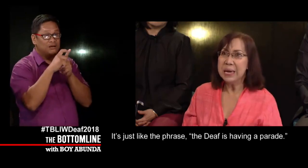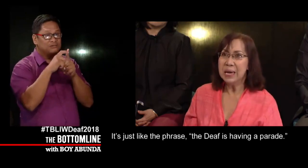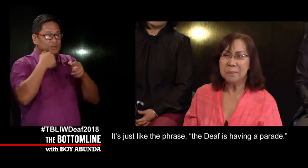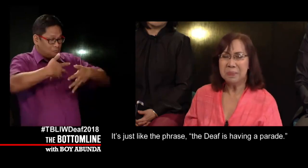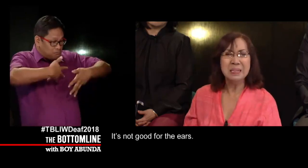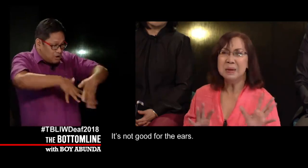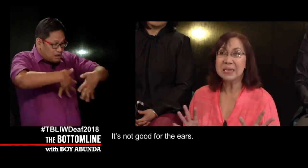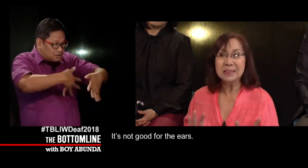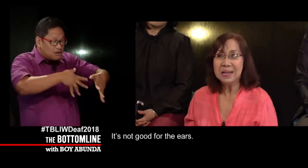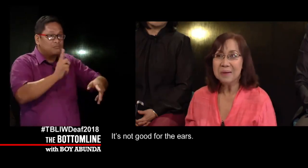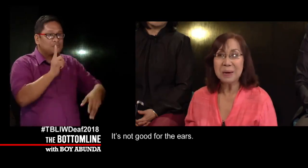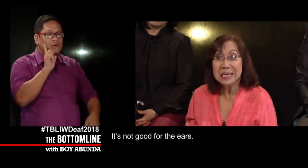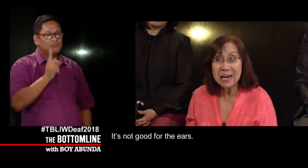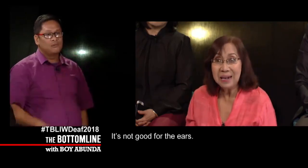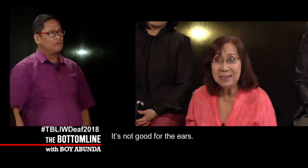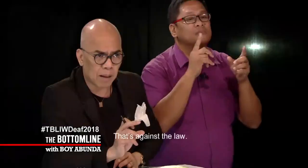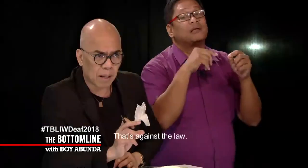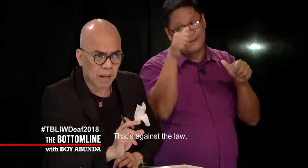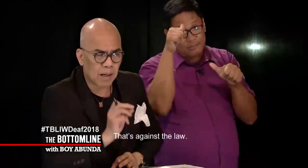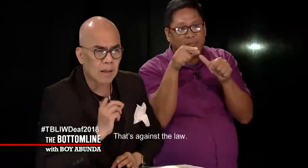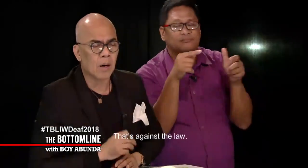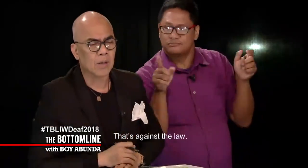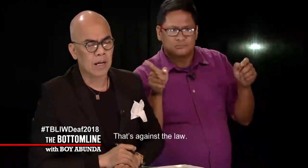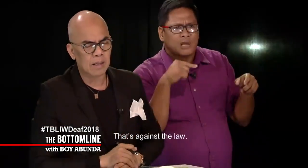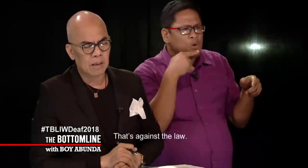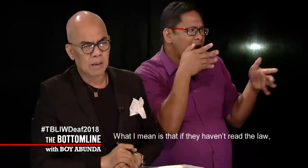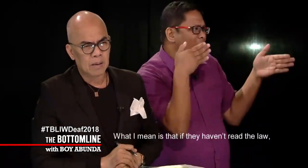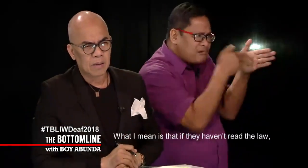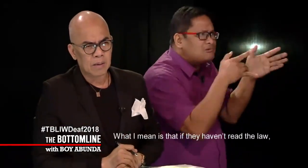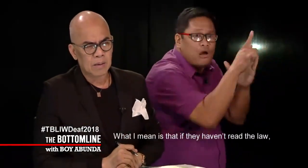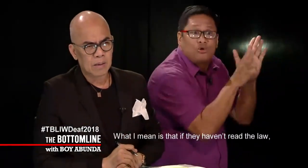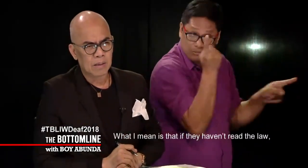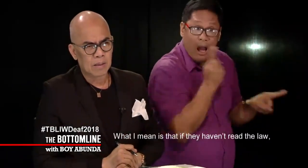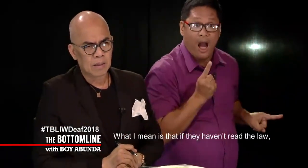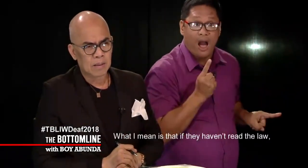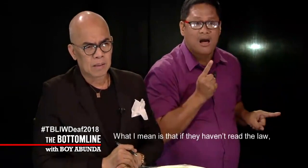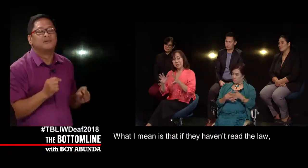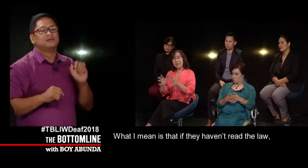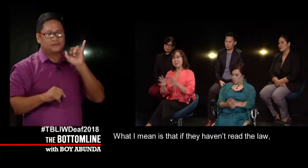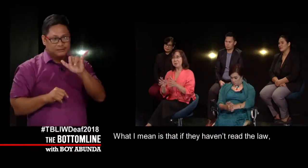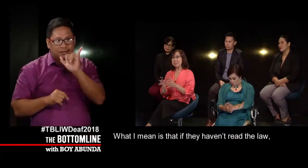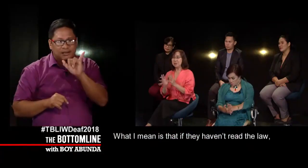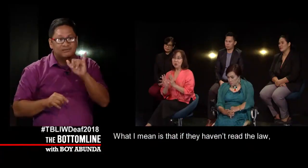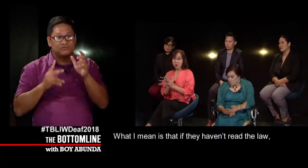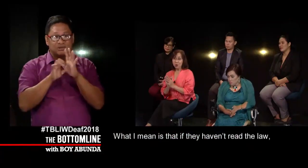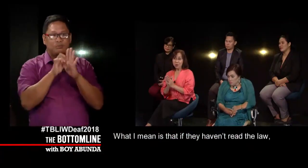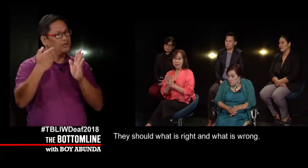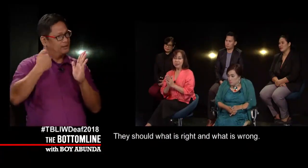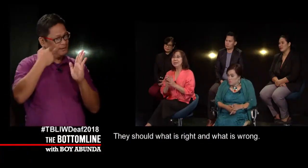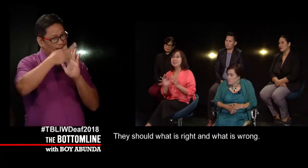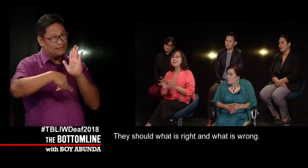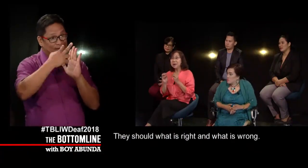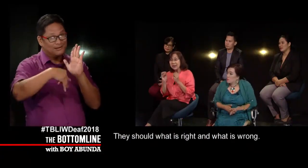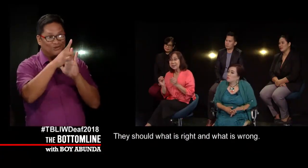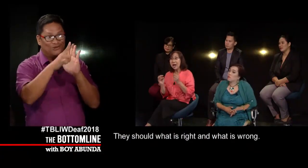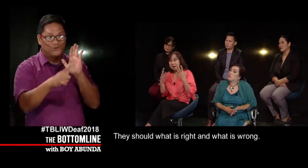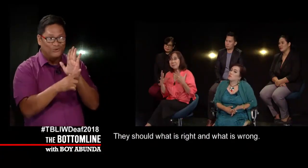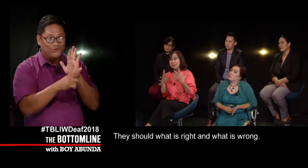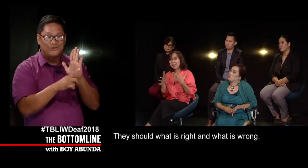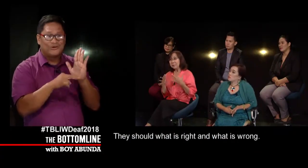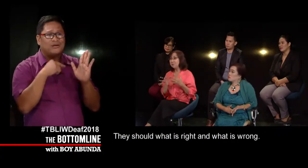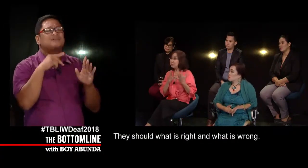mga bingi. Hindi magandang pakinggan. That's against the law. Okay. Oo. Ibig ko sabihin, kung hindi naman nila nabasa yung law, hindi